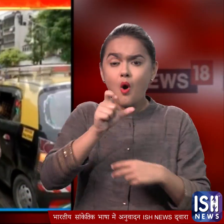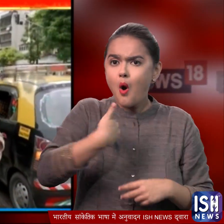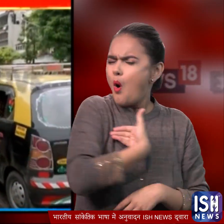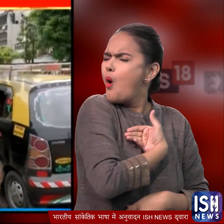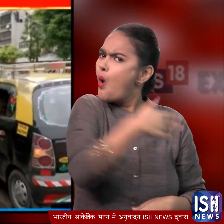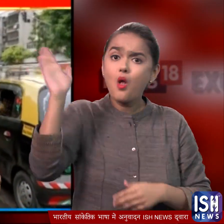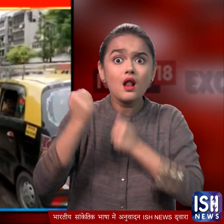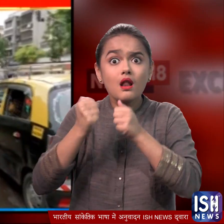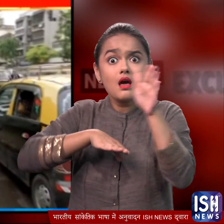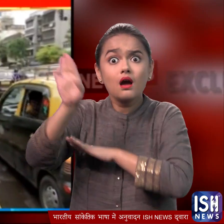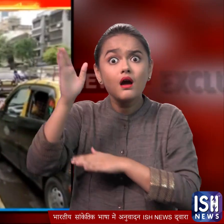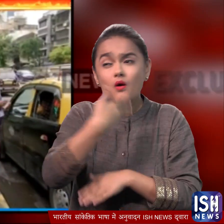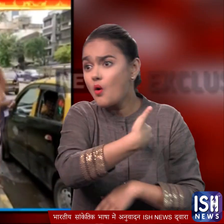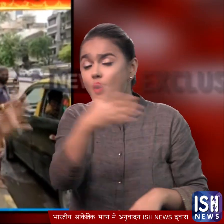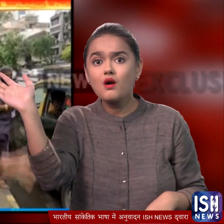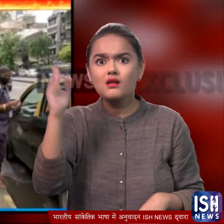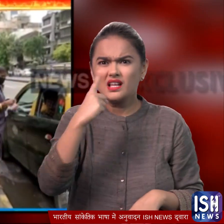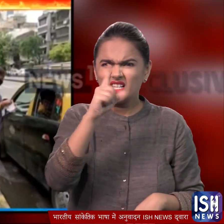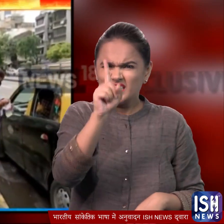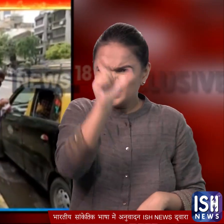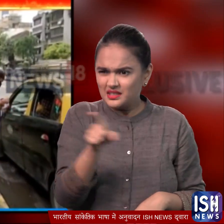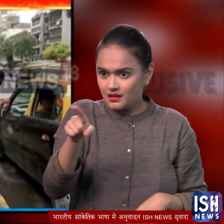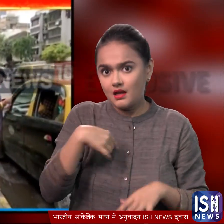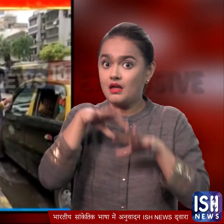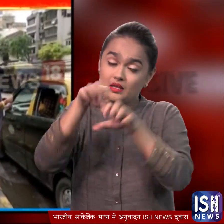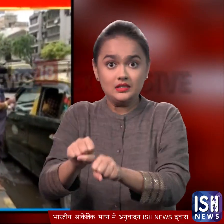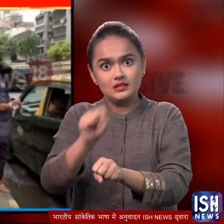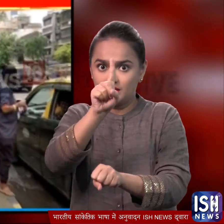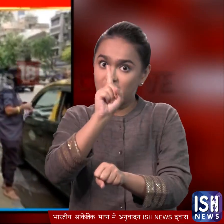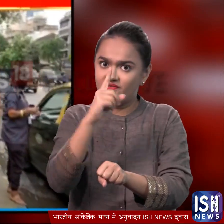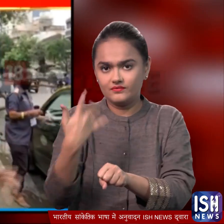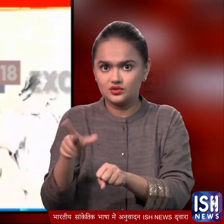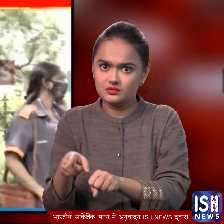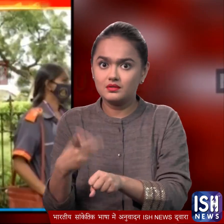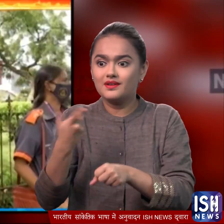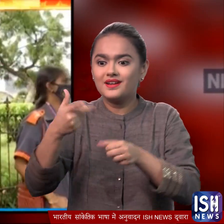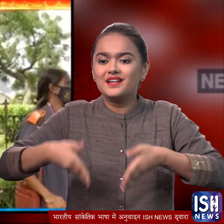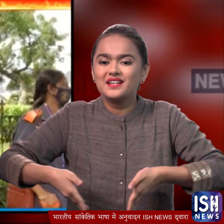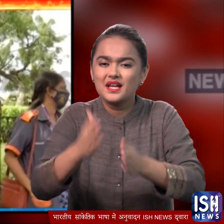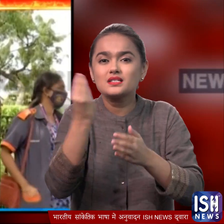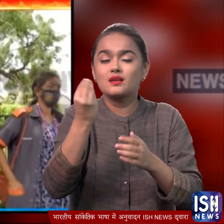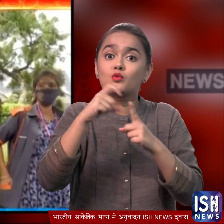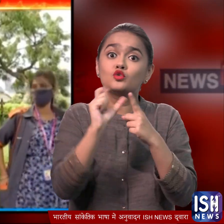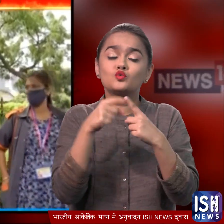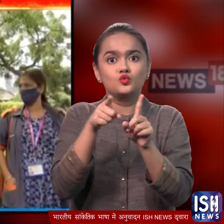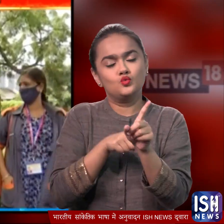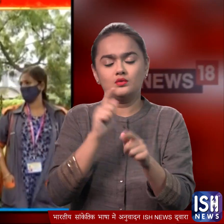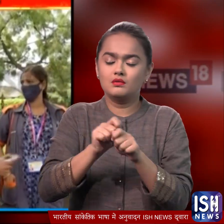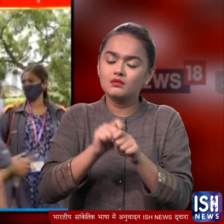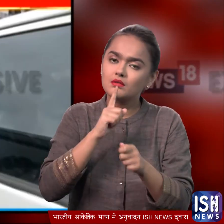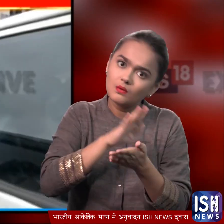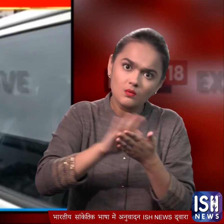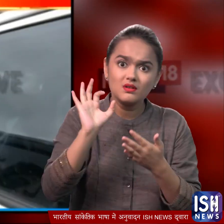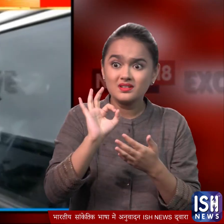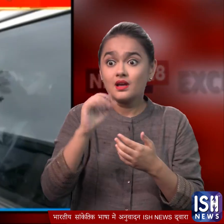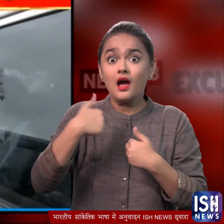देखा, सारे के सारे लोग जो है वो रफू चक्कर हो गए। लेकिन जो एक लड़की है वो हमारी पकड़ में आई। सड़कों पर ड्यूटी कर रहे बीएमसी के कुछ मार्शल